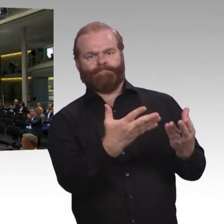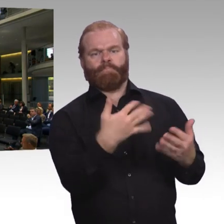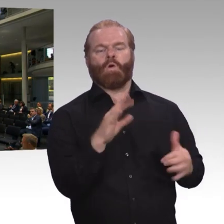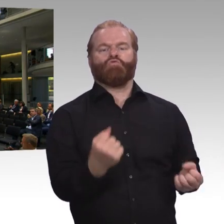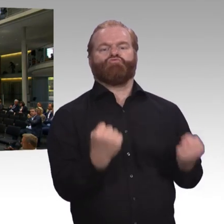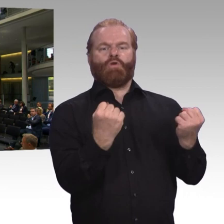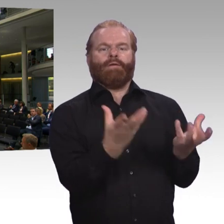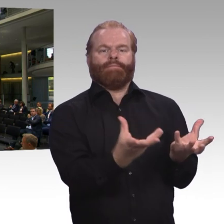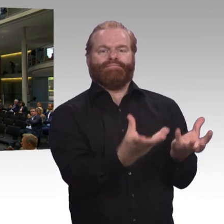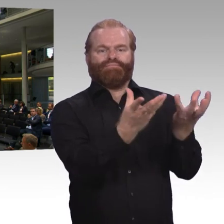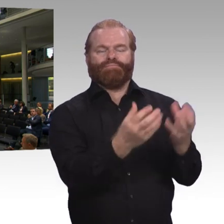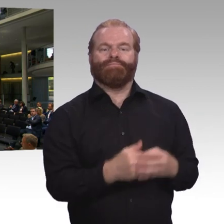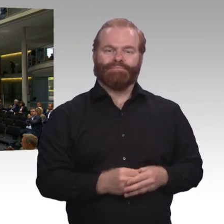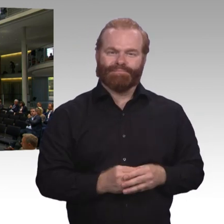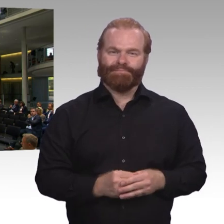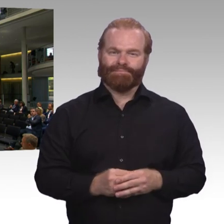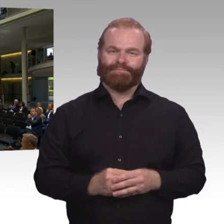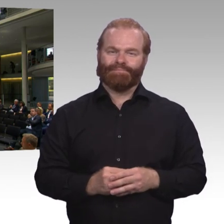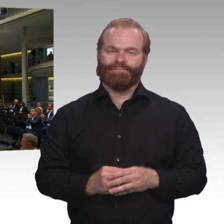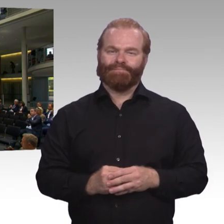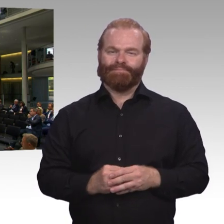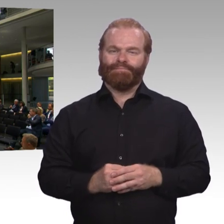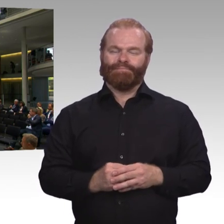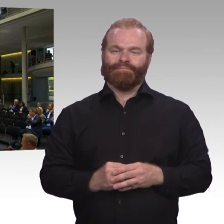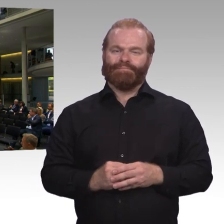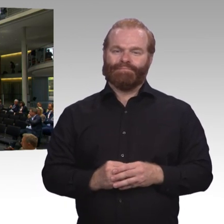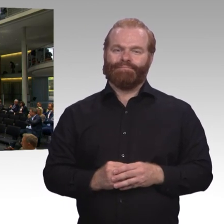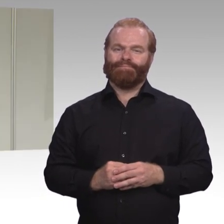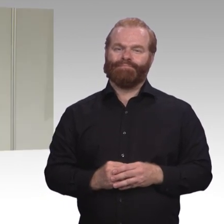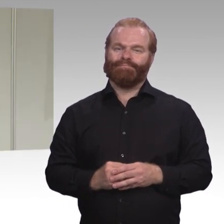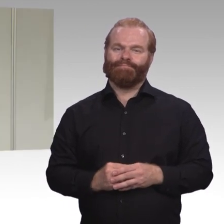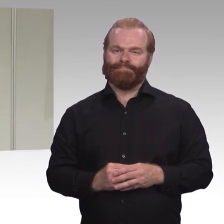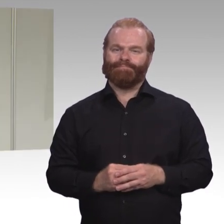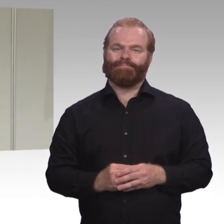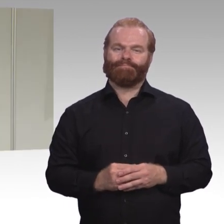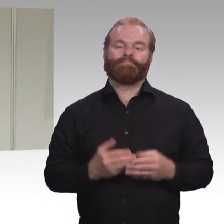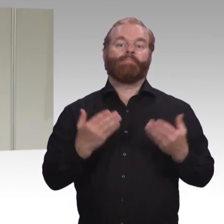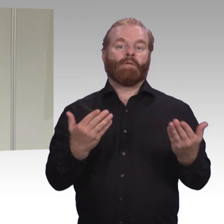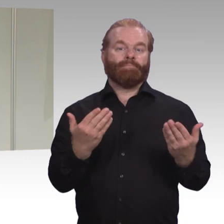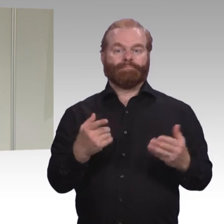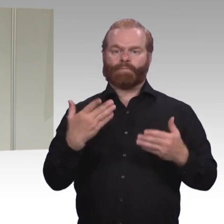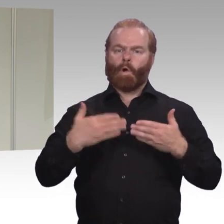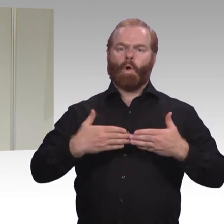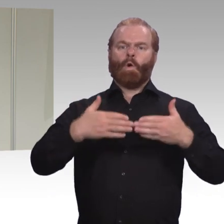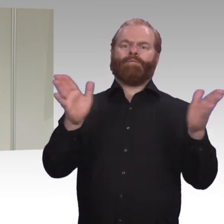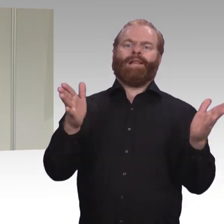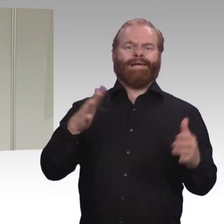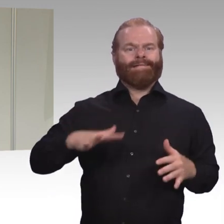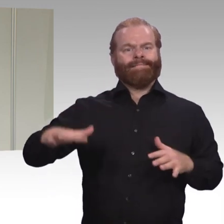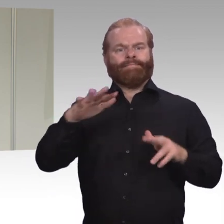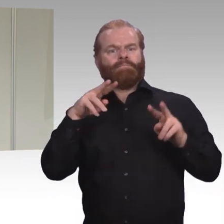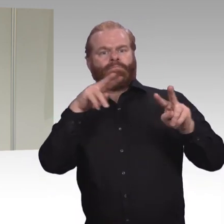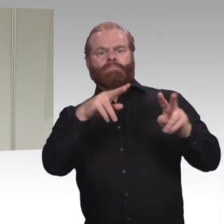oder Zapfenstreiche in der Öffentlichkeit. Meine Damen und Herren, unsere Soldatinnen und Soldaten kommen aus der Mitte der